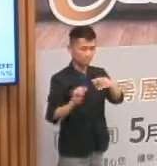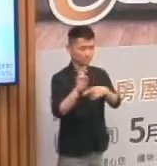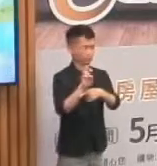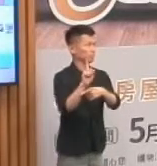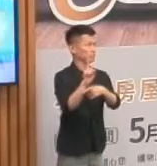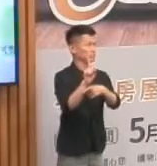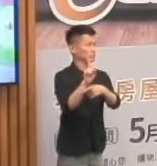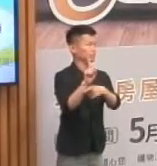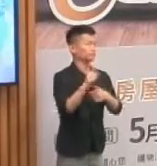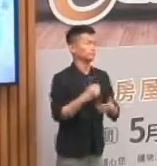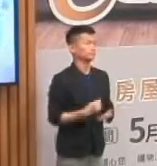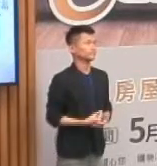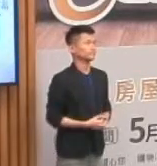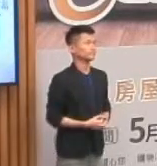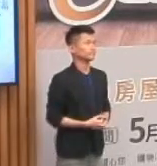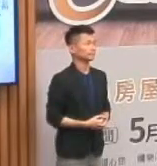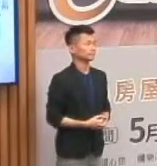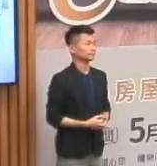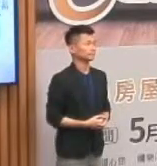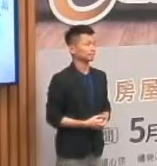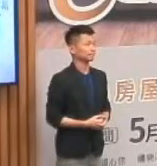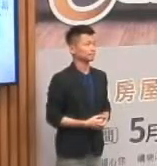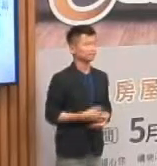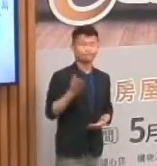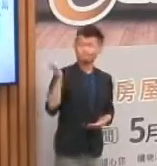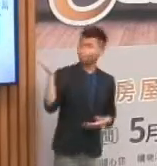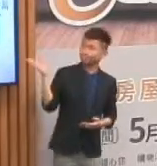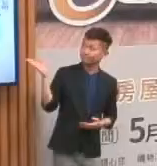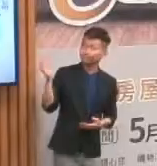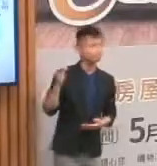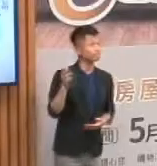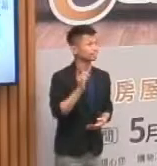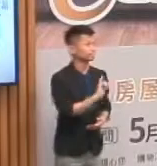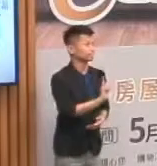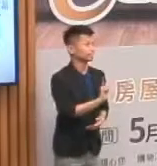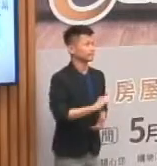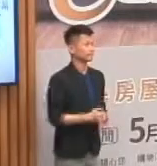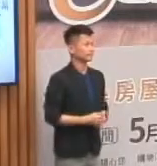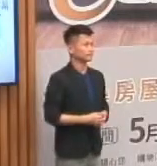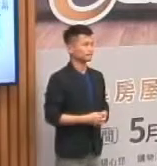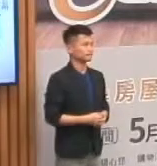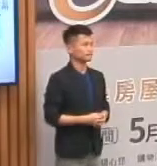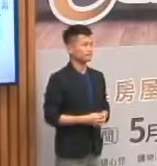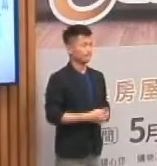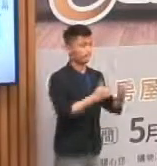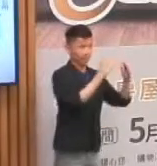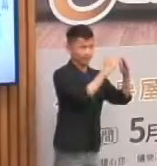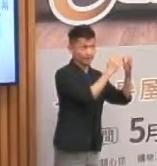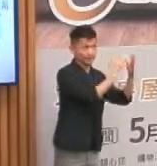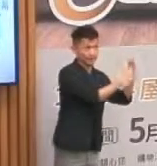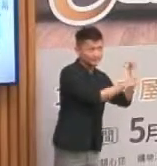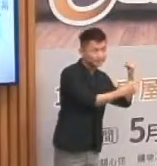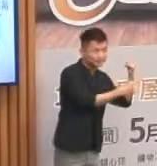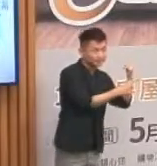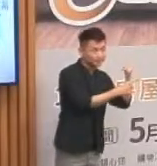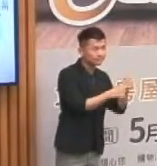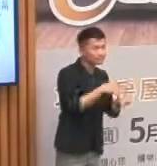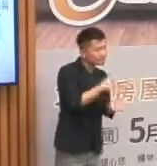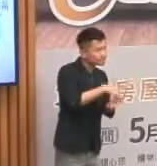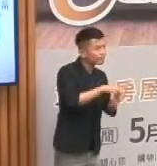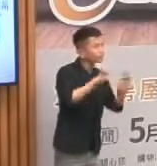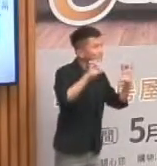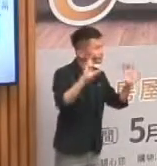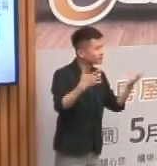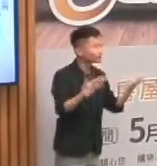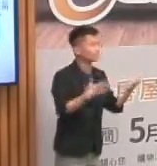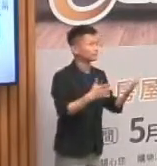21%。好，那这一个我们可以看到，就是说。从税从户数的角度去看，其实大概就是